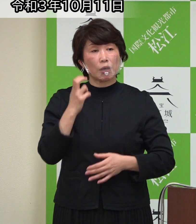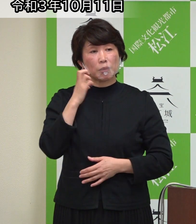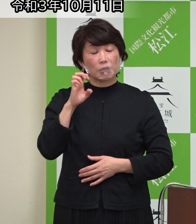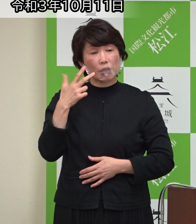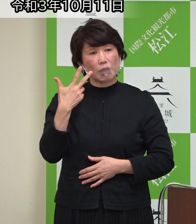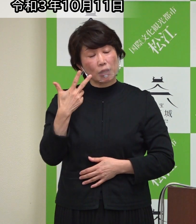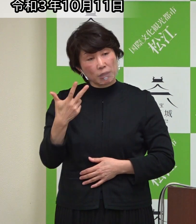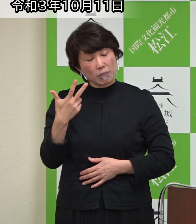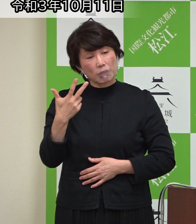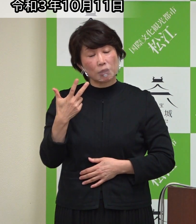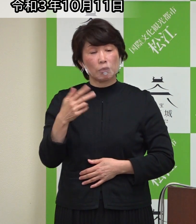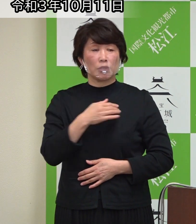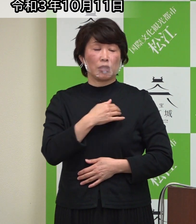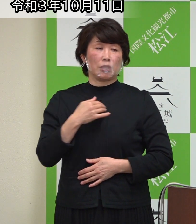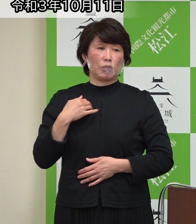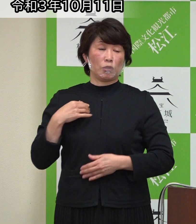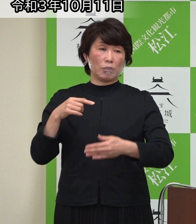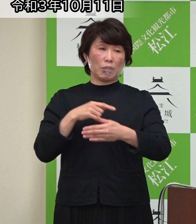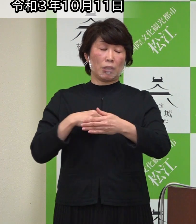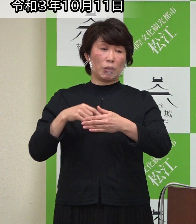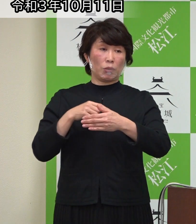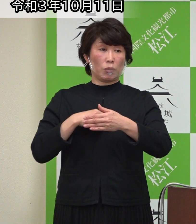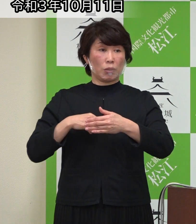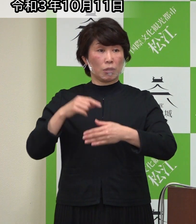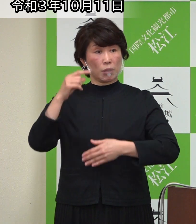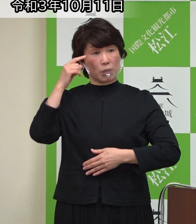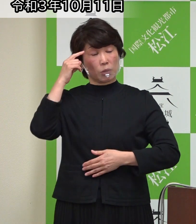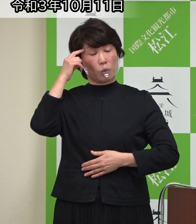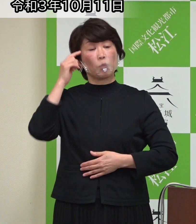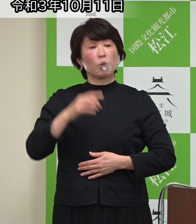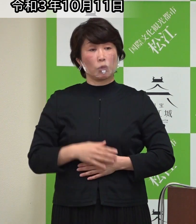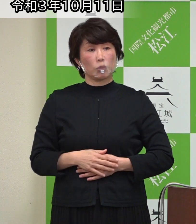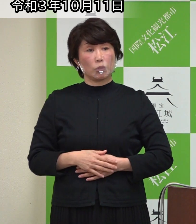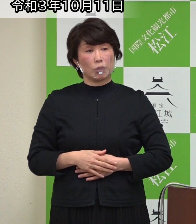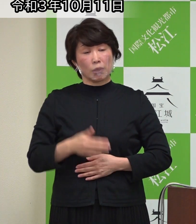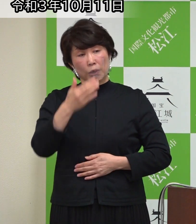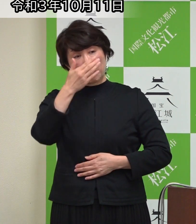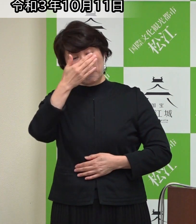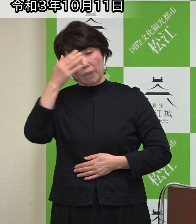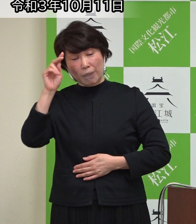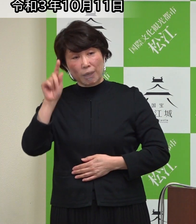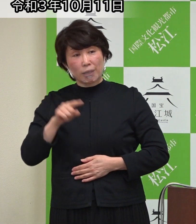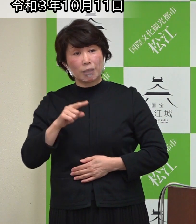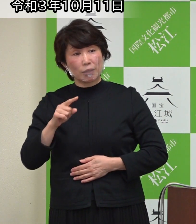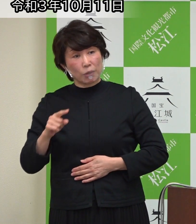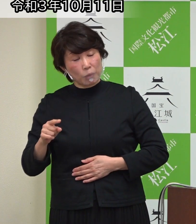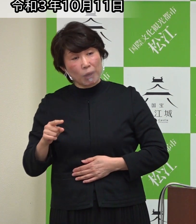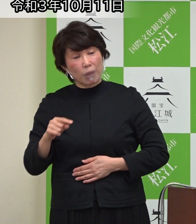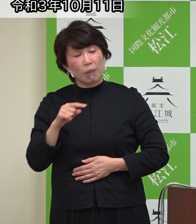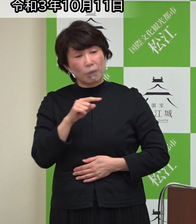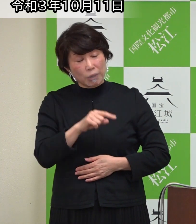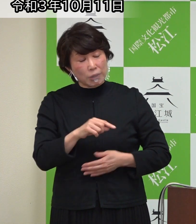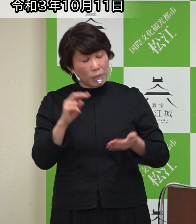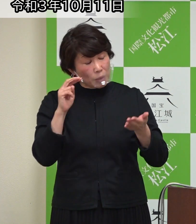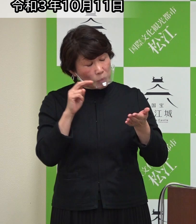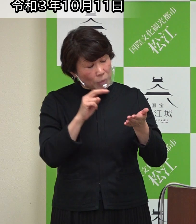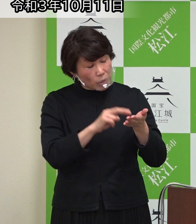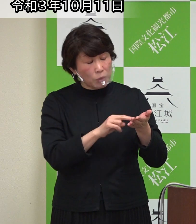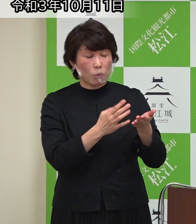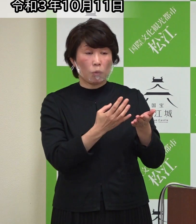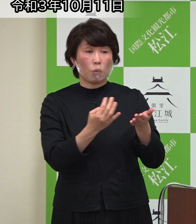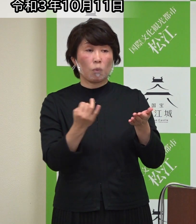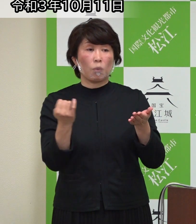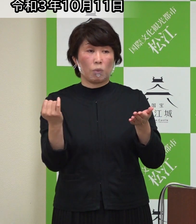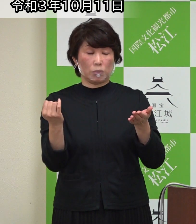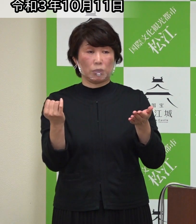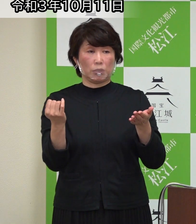ても面白いツイッターなので、まあ多分若い方は結構 見てる方が多いんじゃないかなと個人